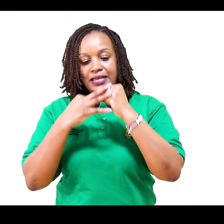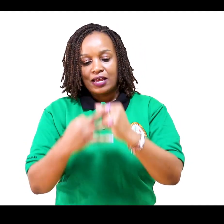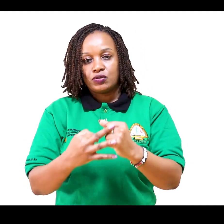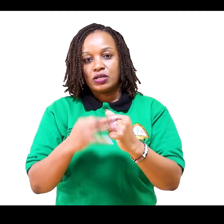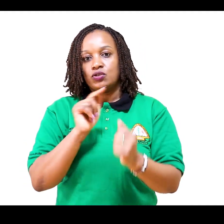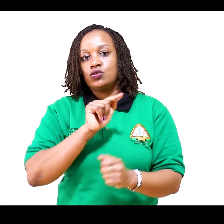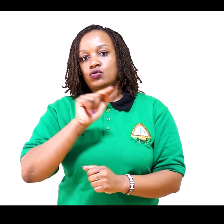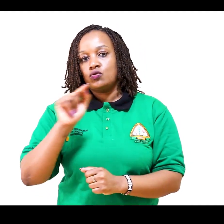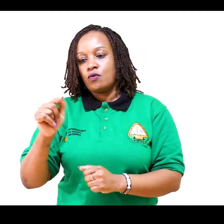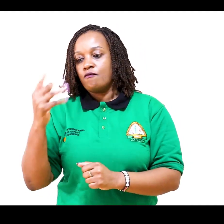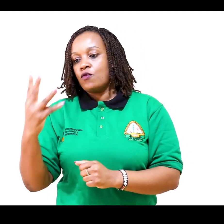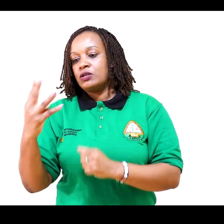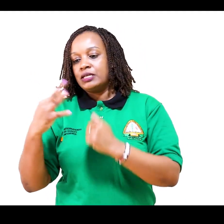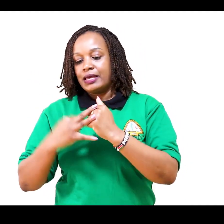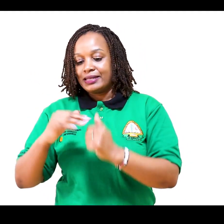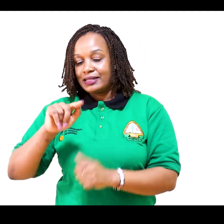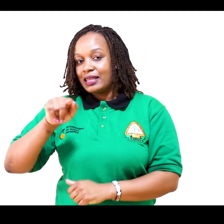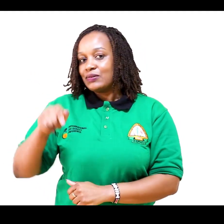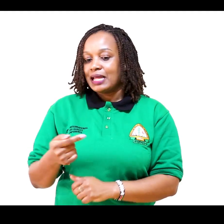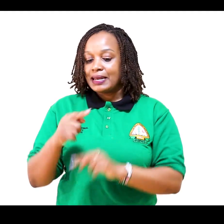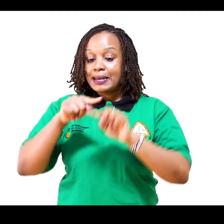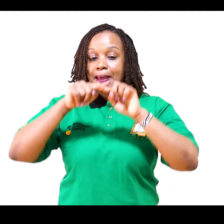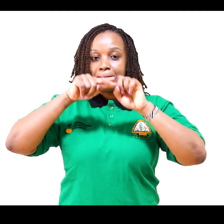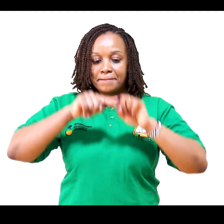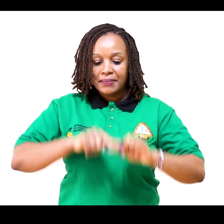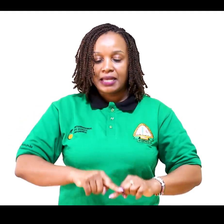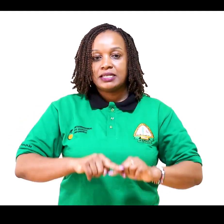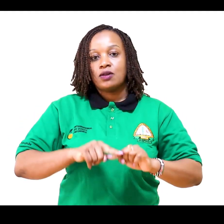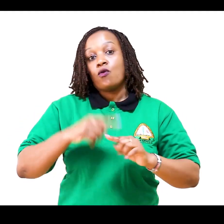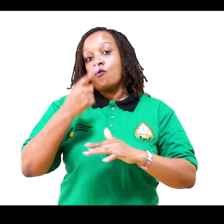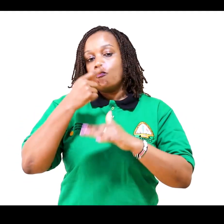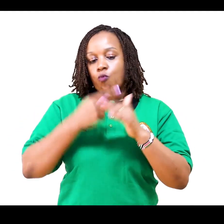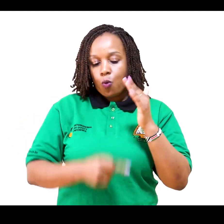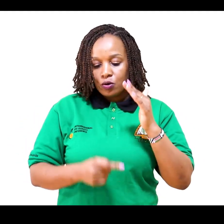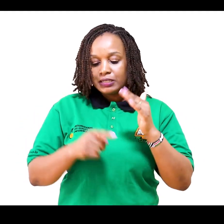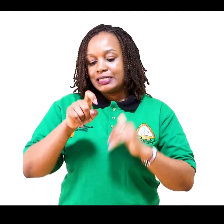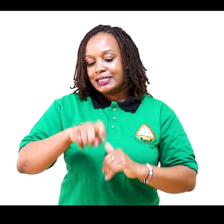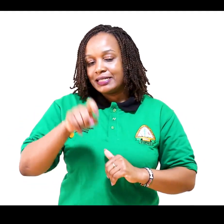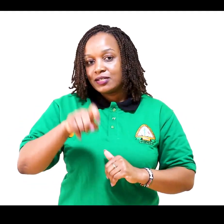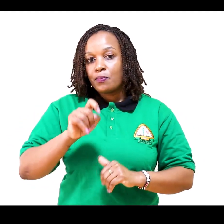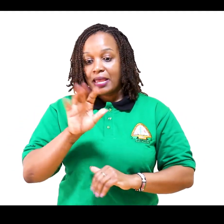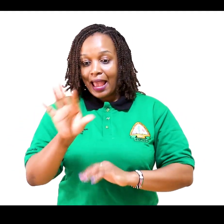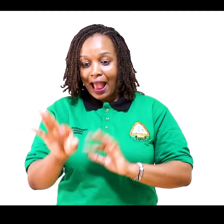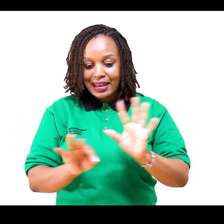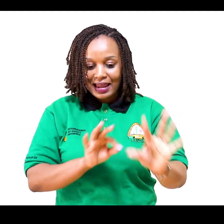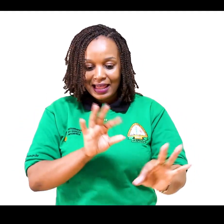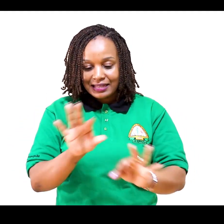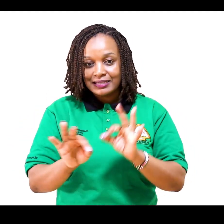tu malipo yatakapothibitishwa ama kujaza mkataba au kupokea malipo. Huduma hii